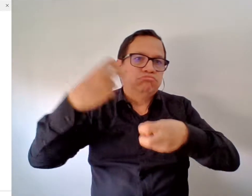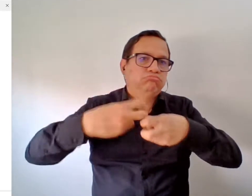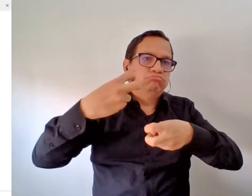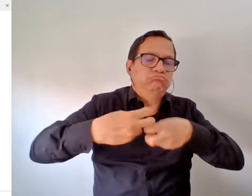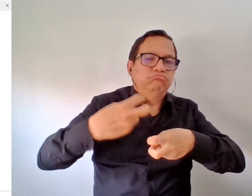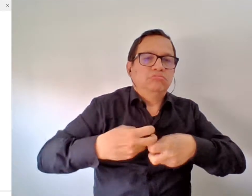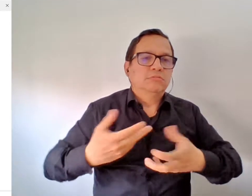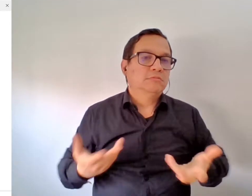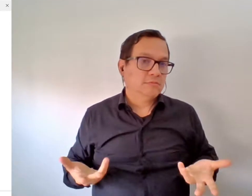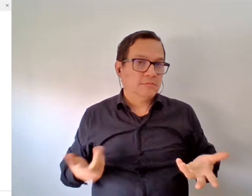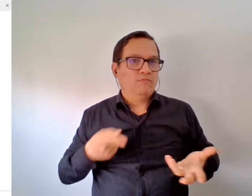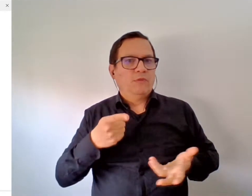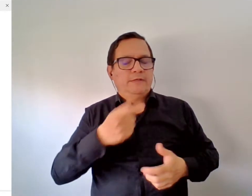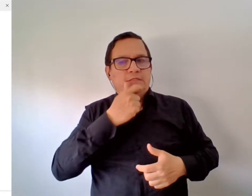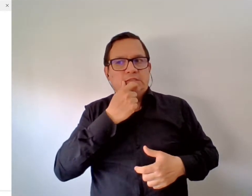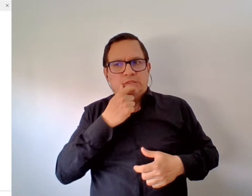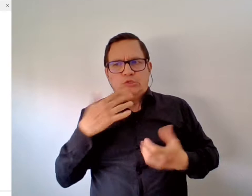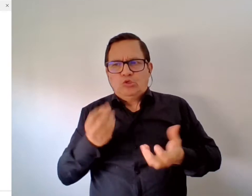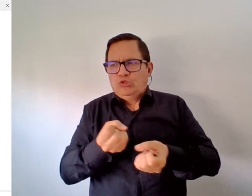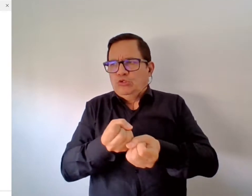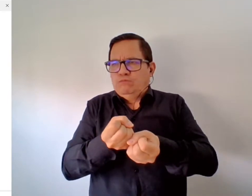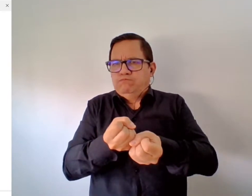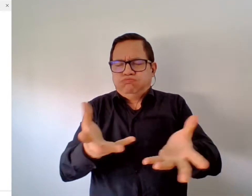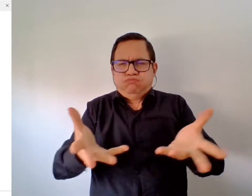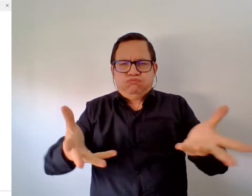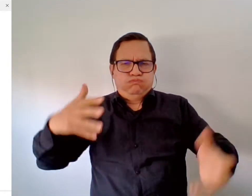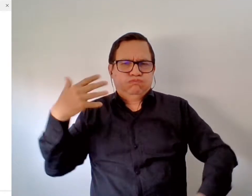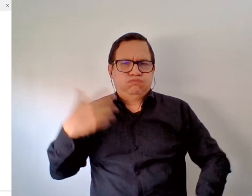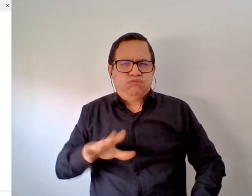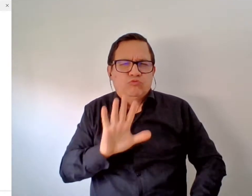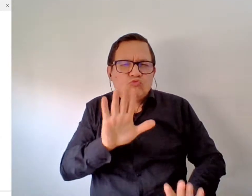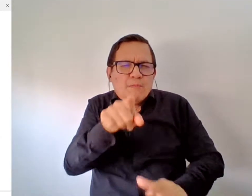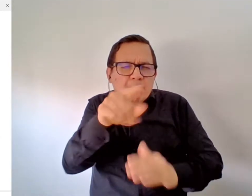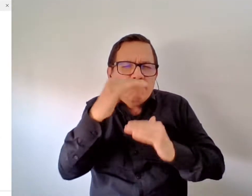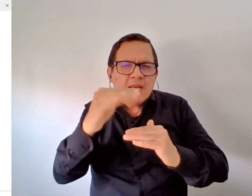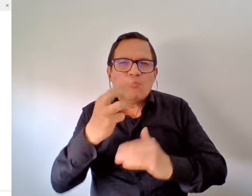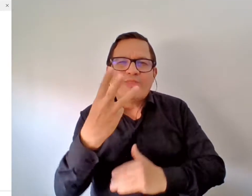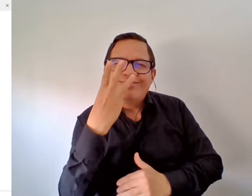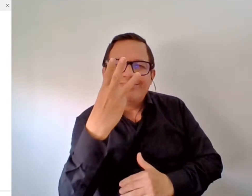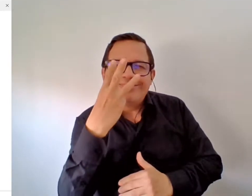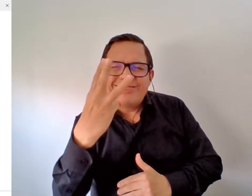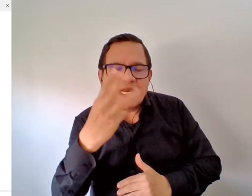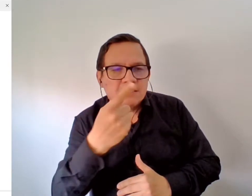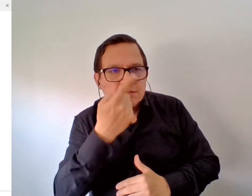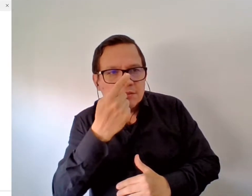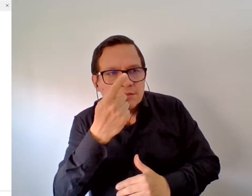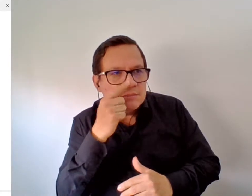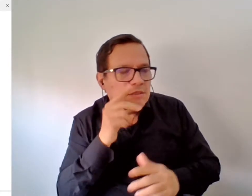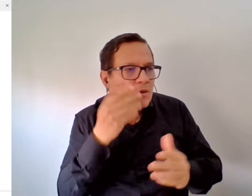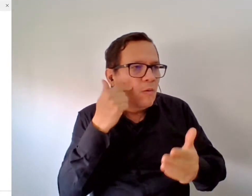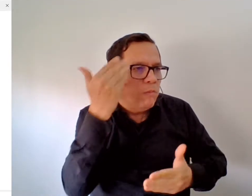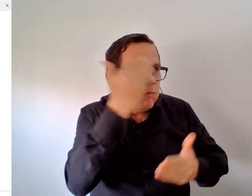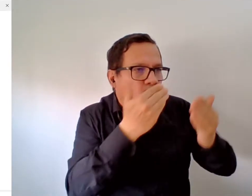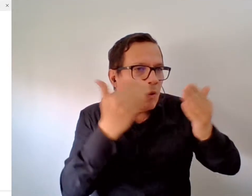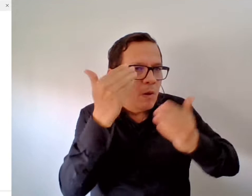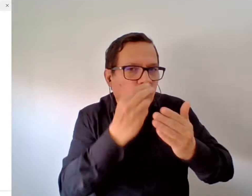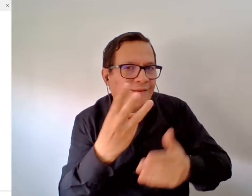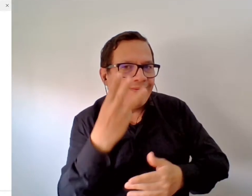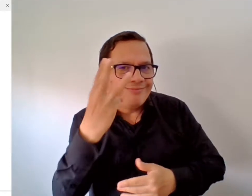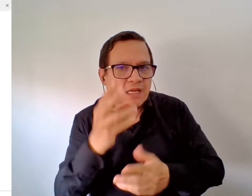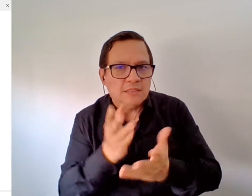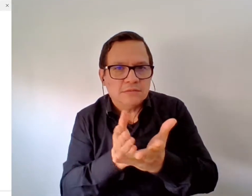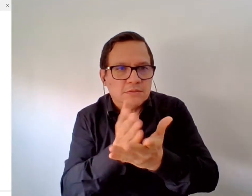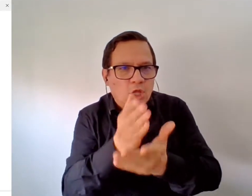Para aprovechar esta riqueza, cada estudiante explora 3 distribuciones, las que desee, haciendo uso